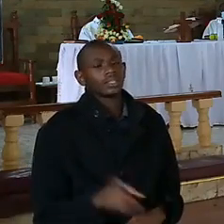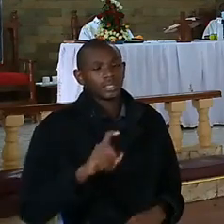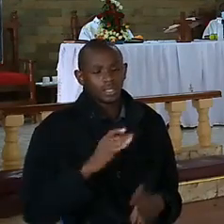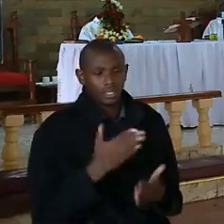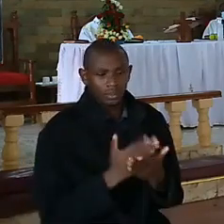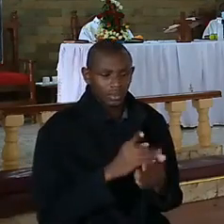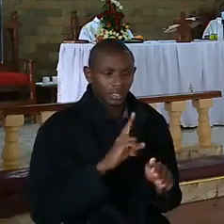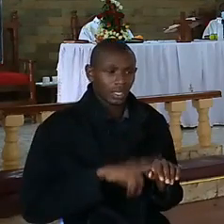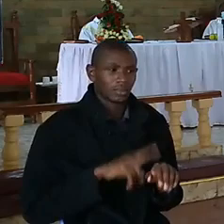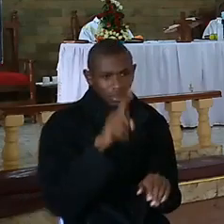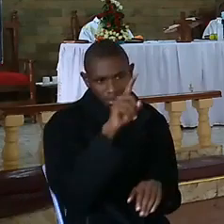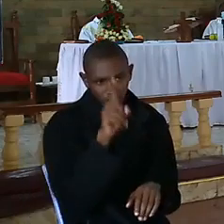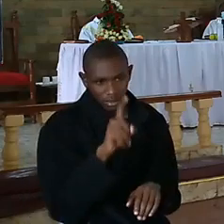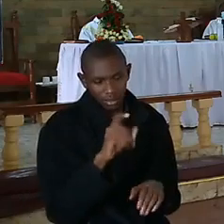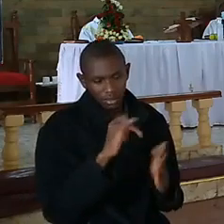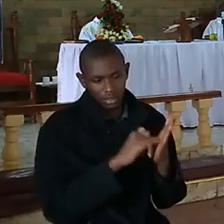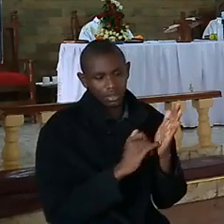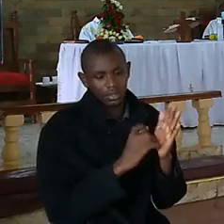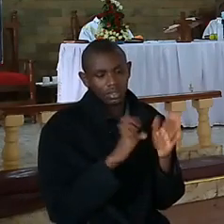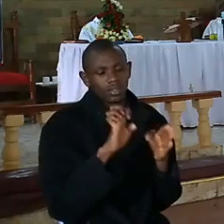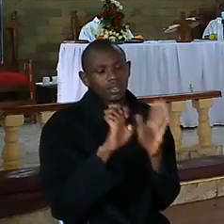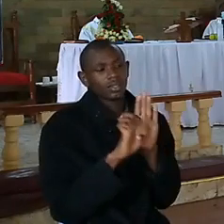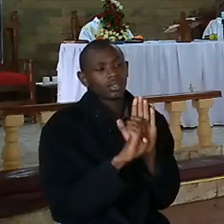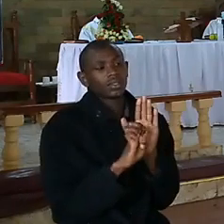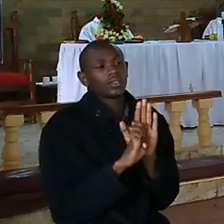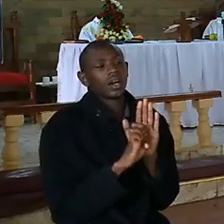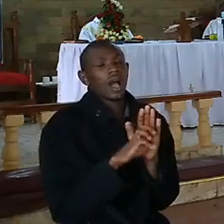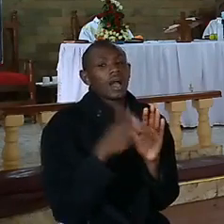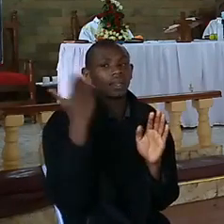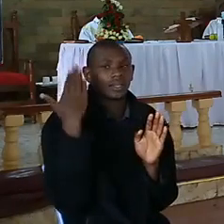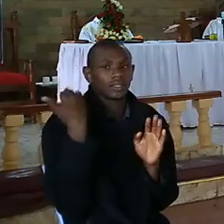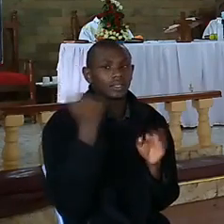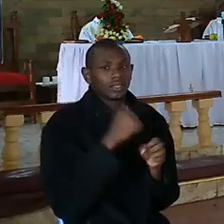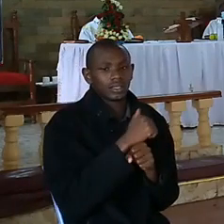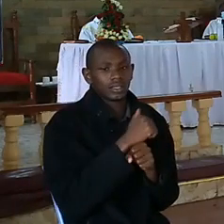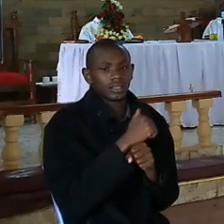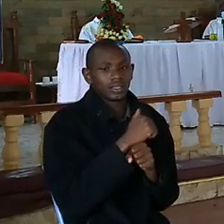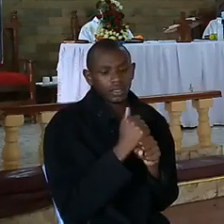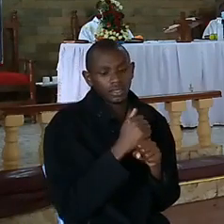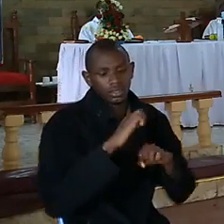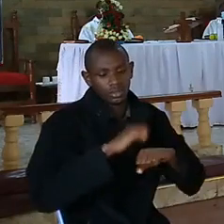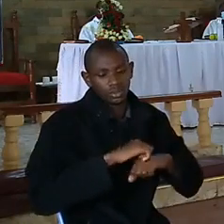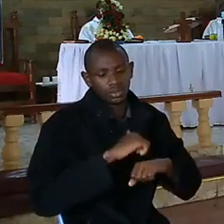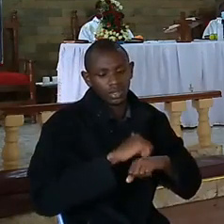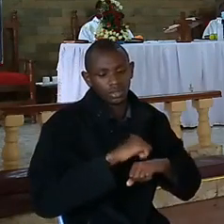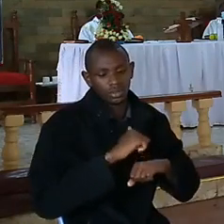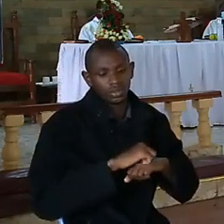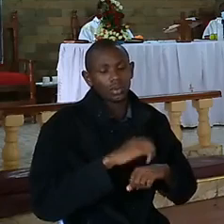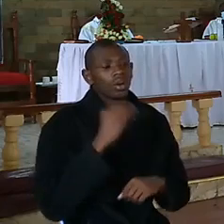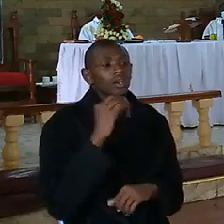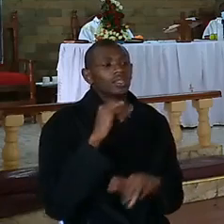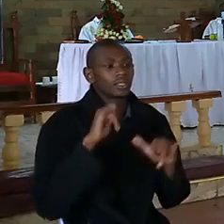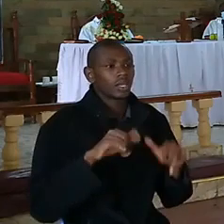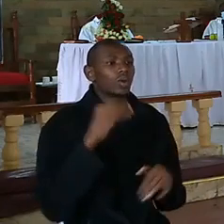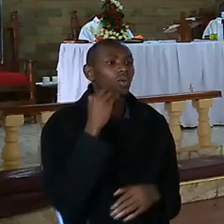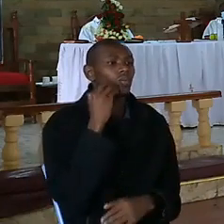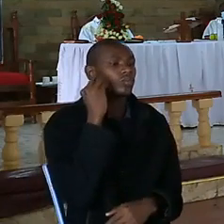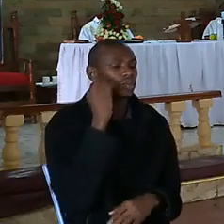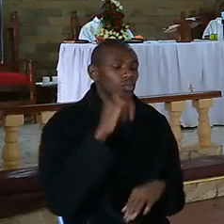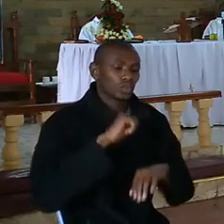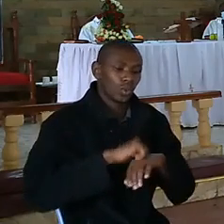ithui just to take an example ni muwe last year arutwo magikorwo ni matumwo mucii na thukuru cigikorwo